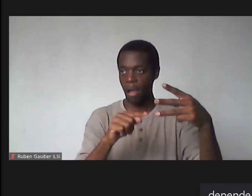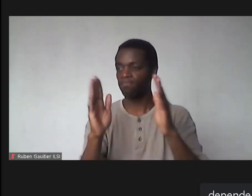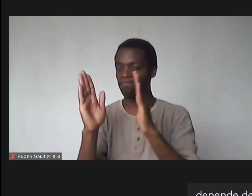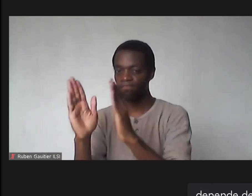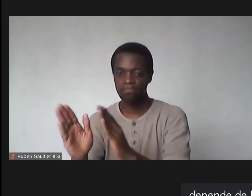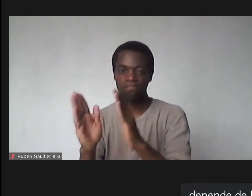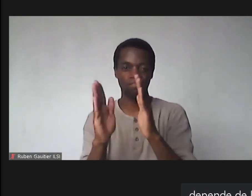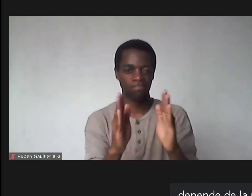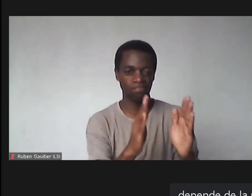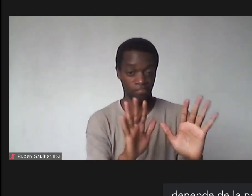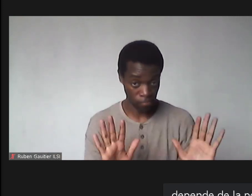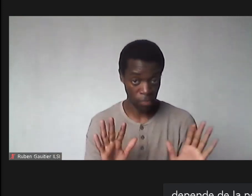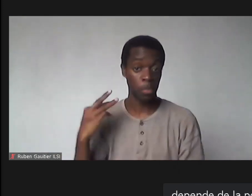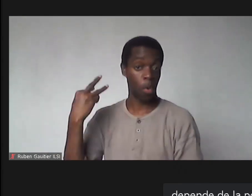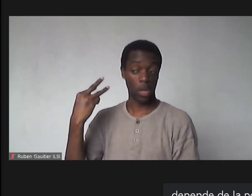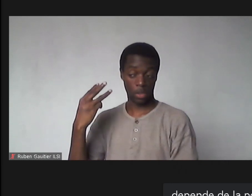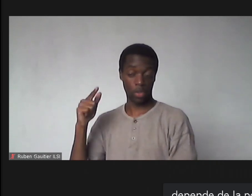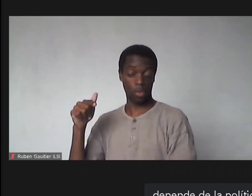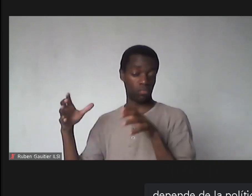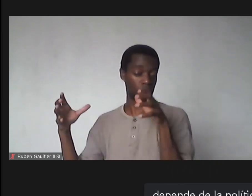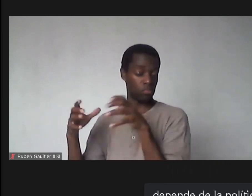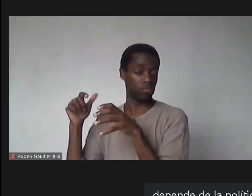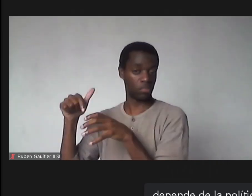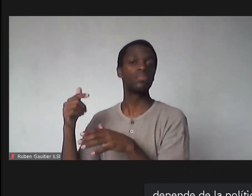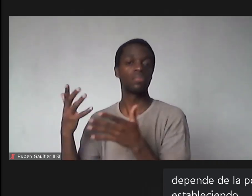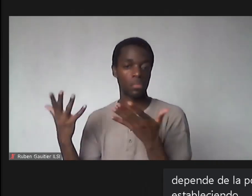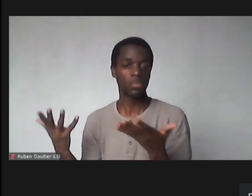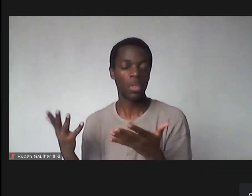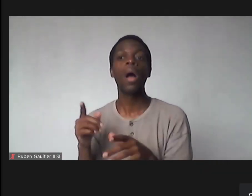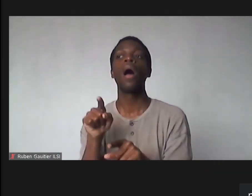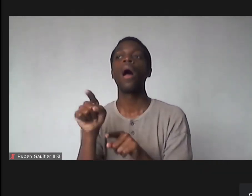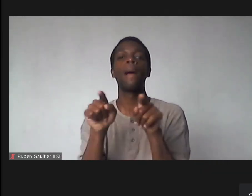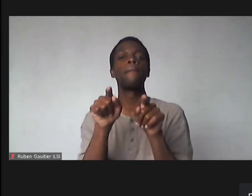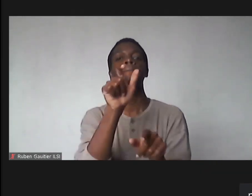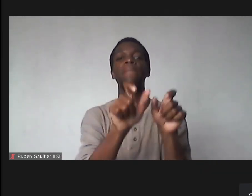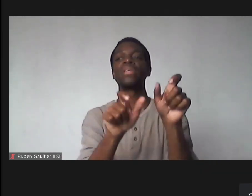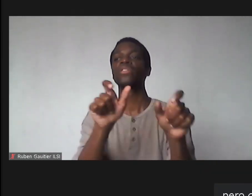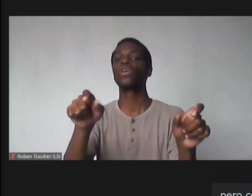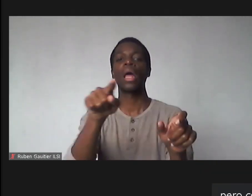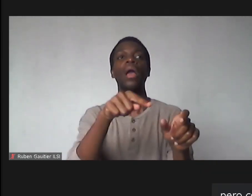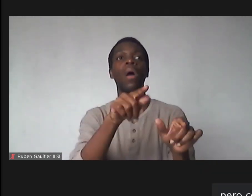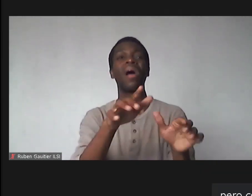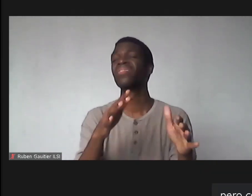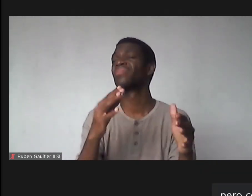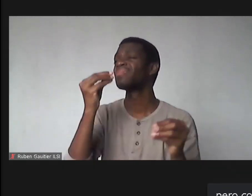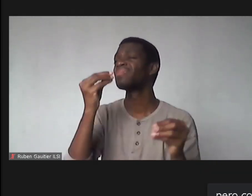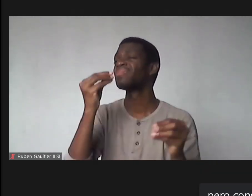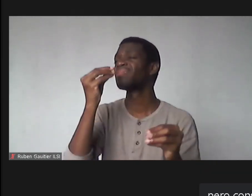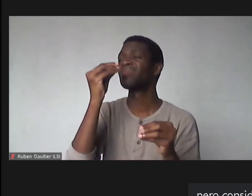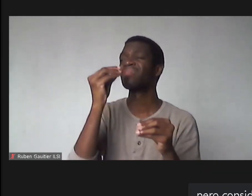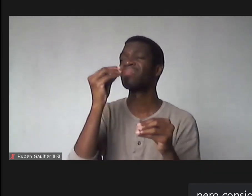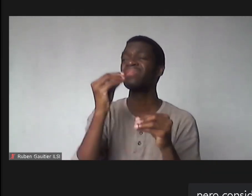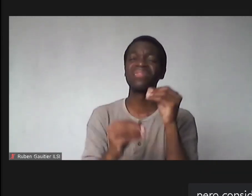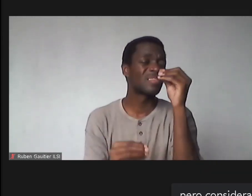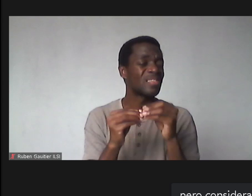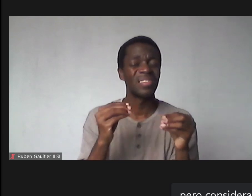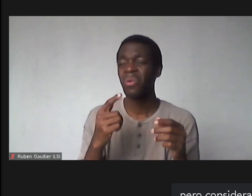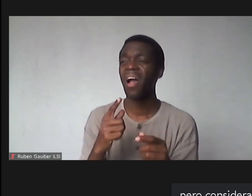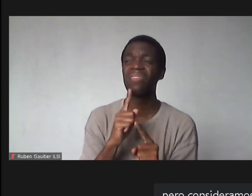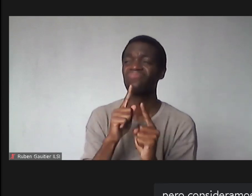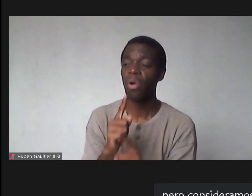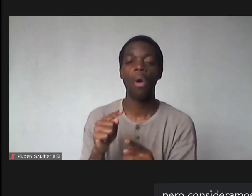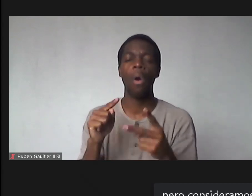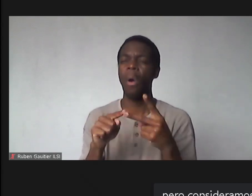recomendación del Ocean Group es que consideramos la gente que responde que tiene mucha dificultad o que no consigue hacer como personas con